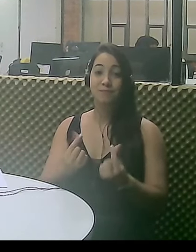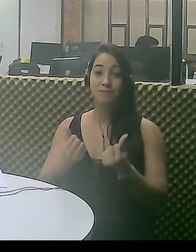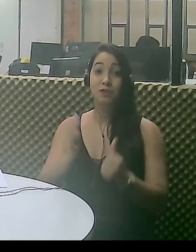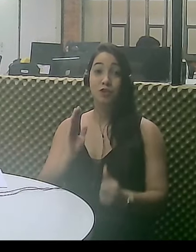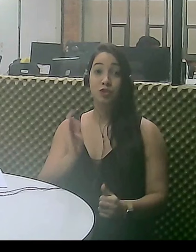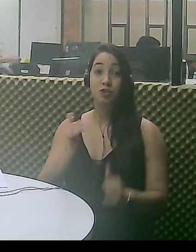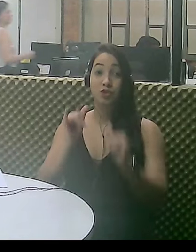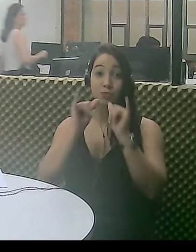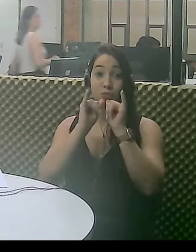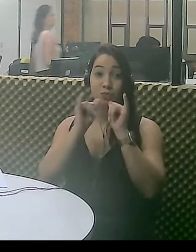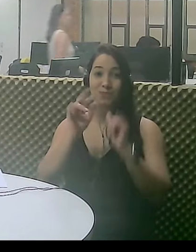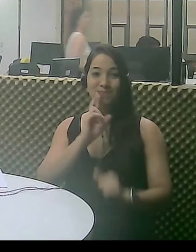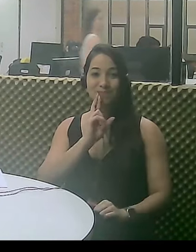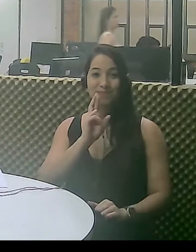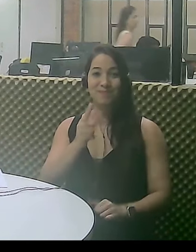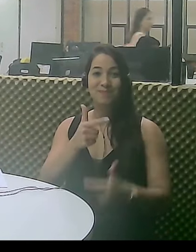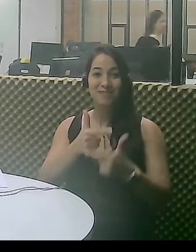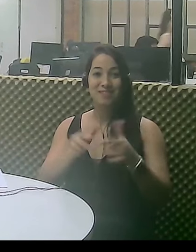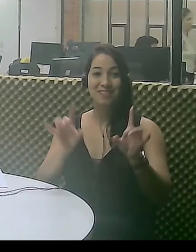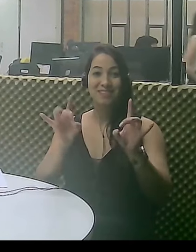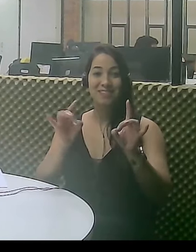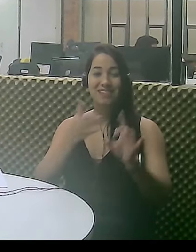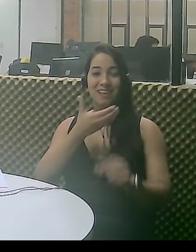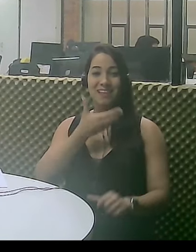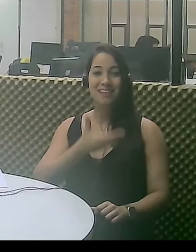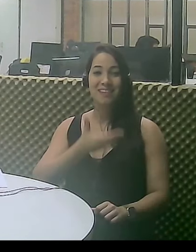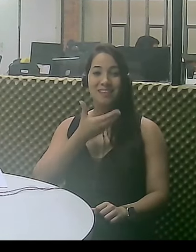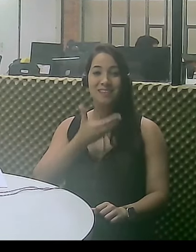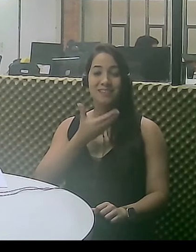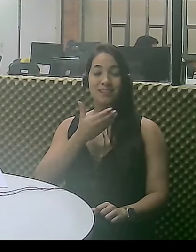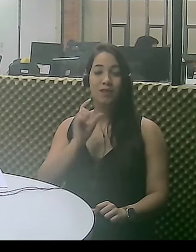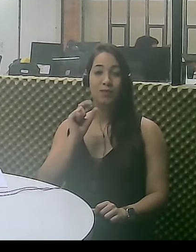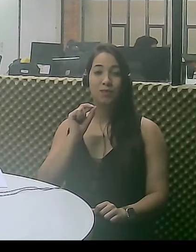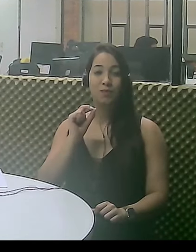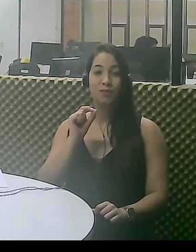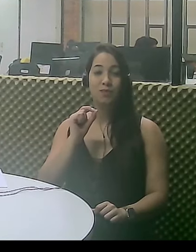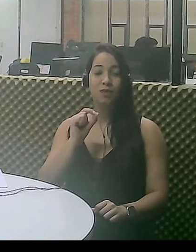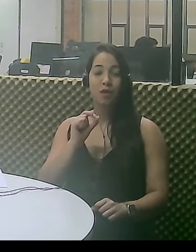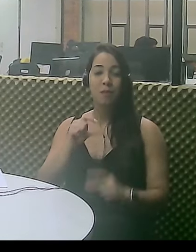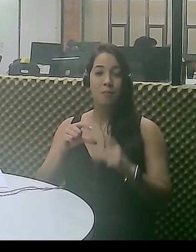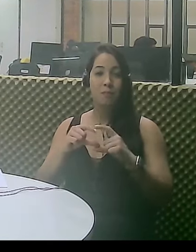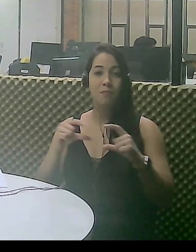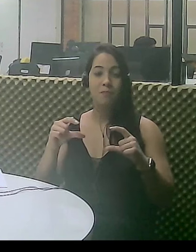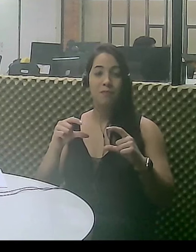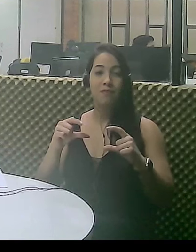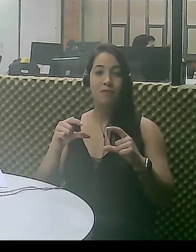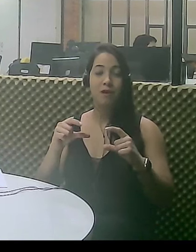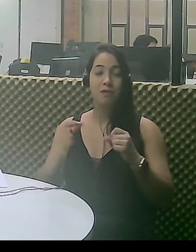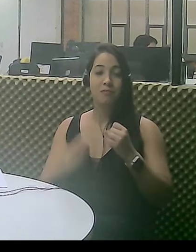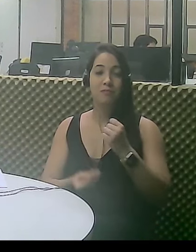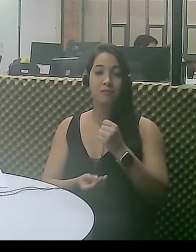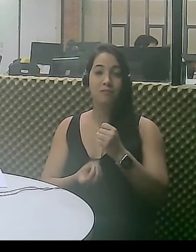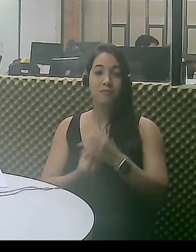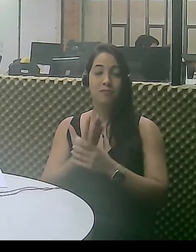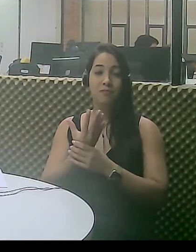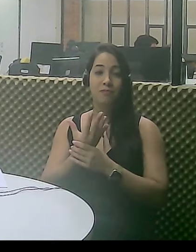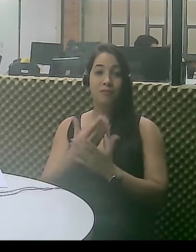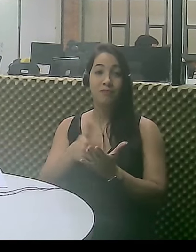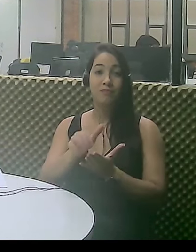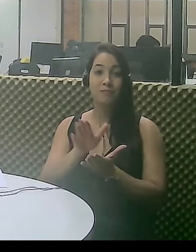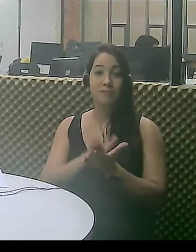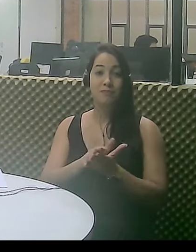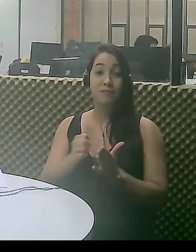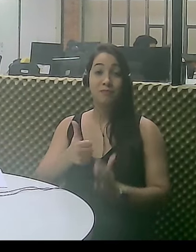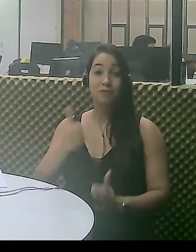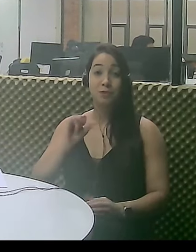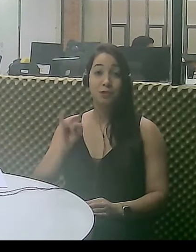já publicou o resultado do sorteio especial de dezembro referente aos bilhetes zerados com base nas notas fiscais emitidas de